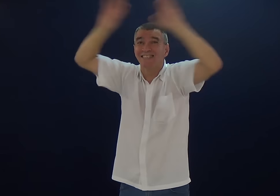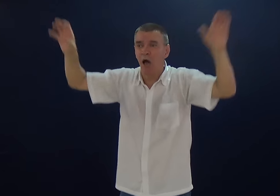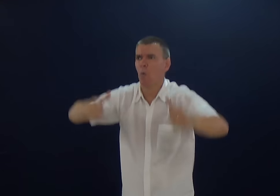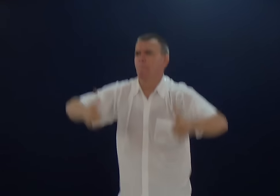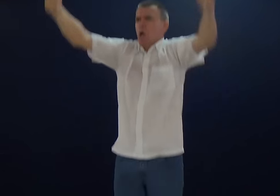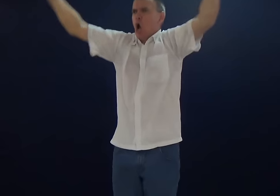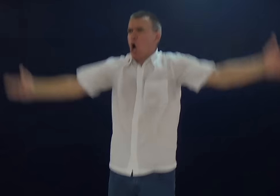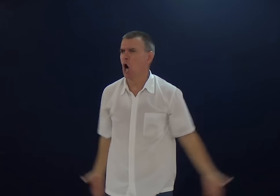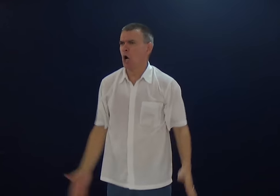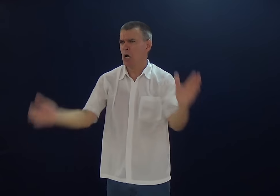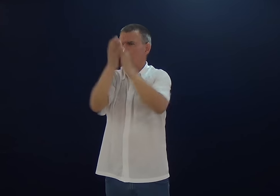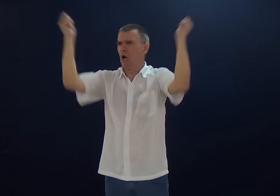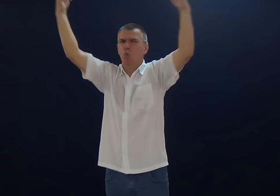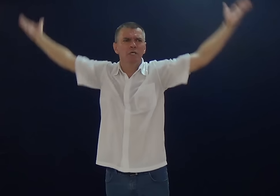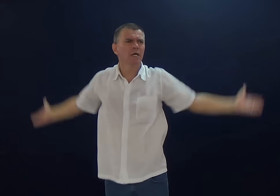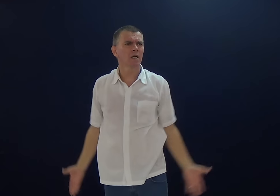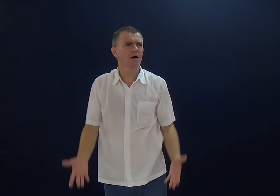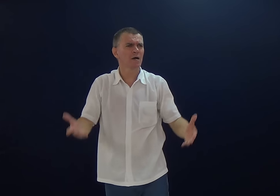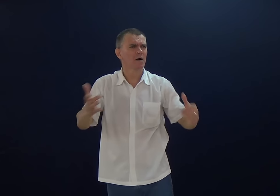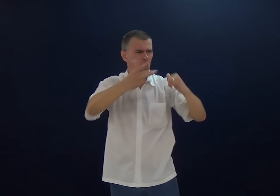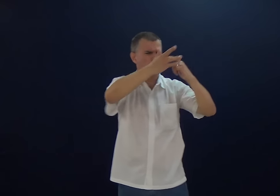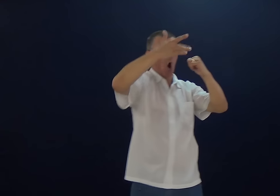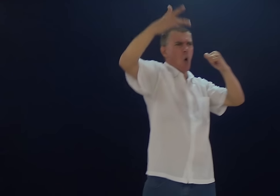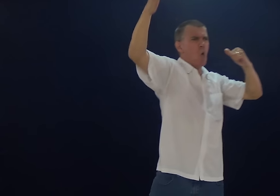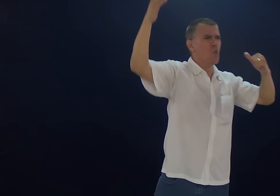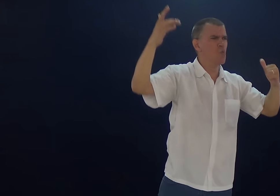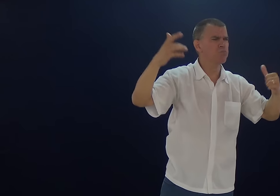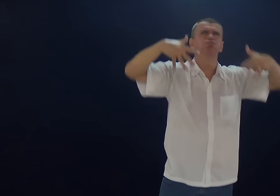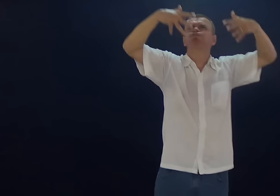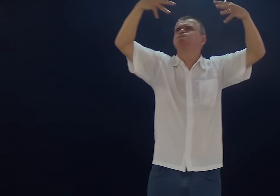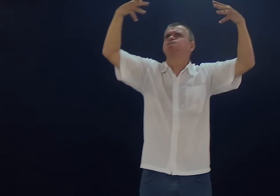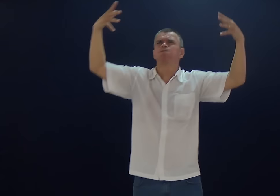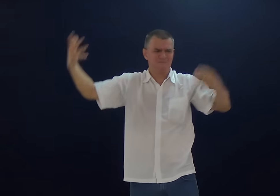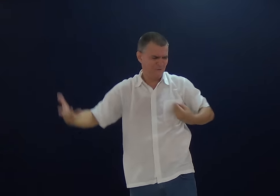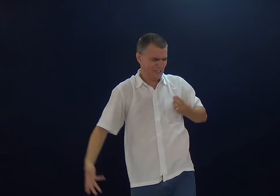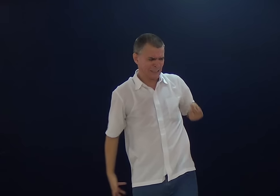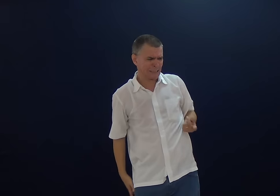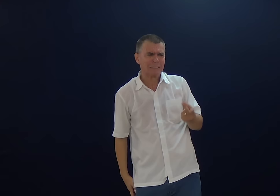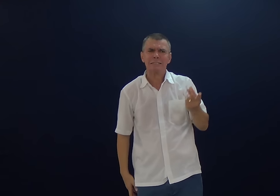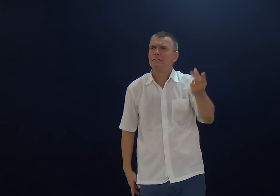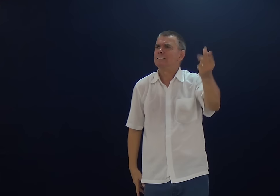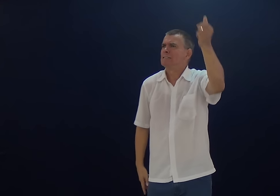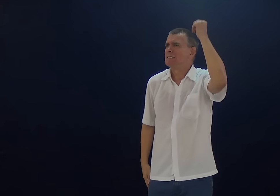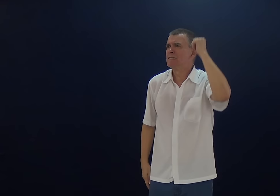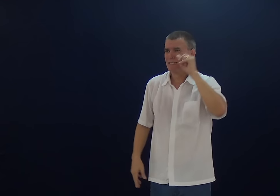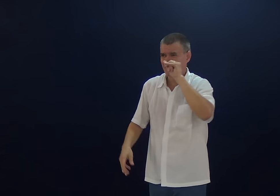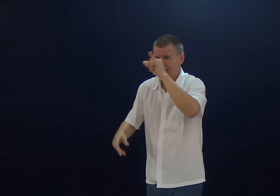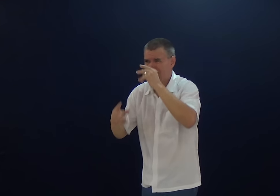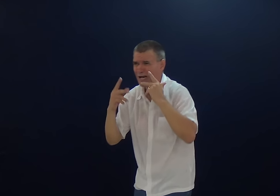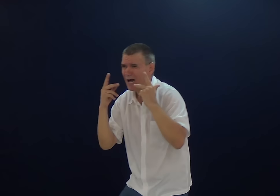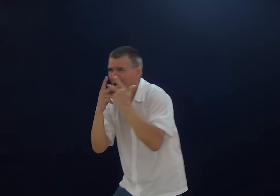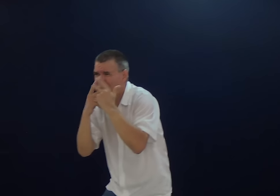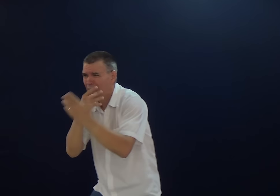acabar é a igreja que vai pro é a igreja que vai pro céu não são as pessoas Então vamos cuidar